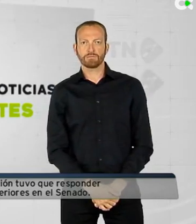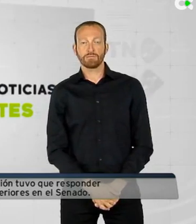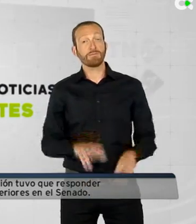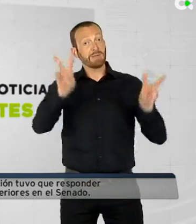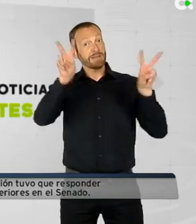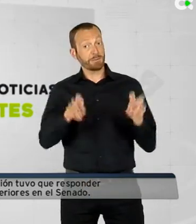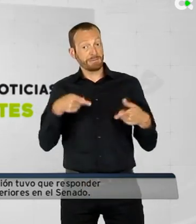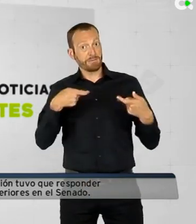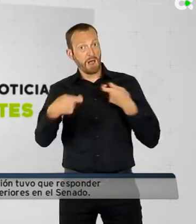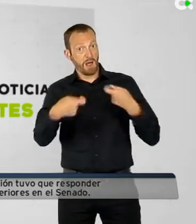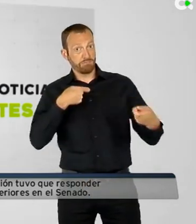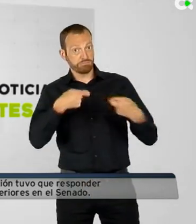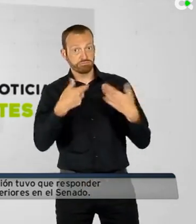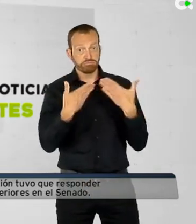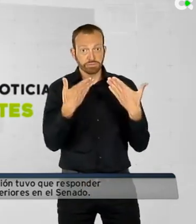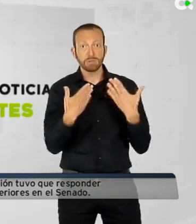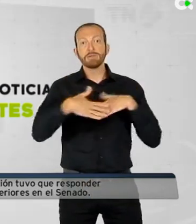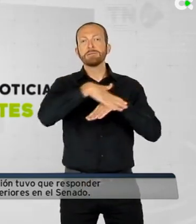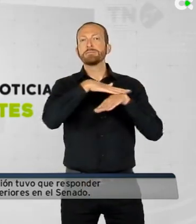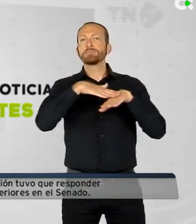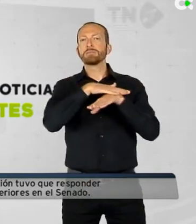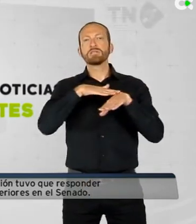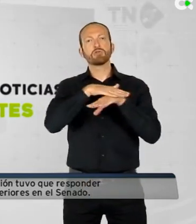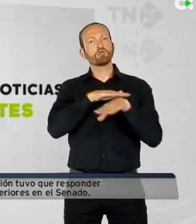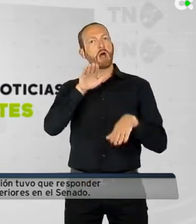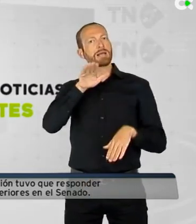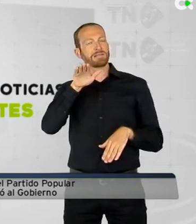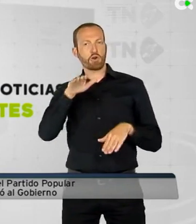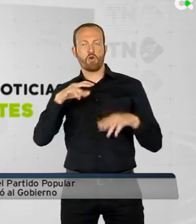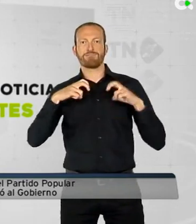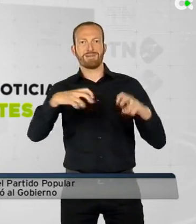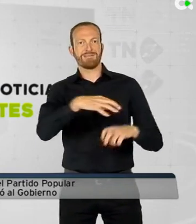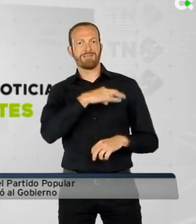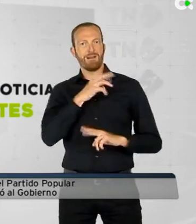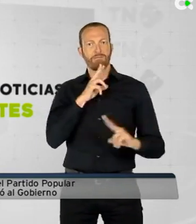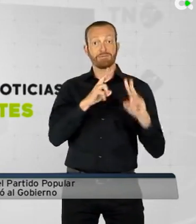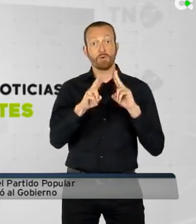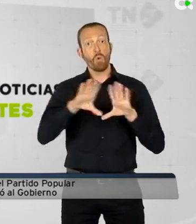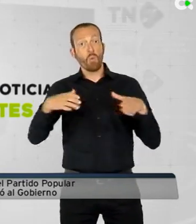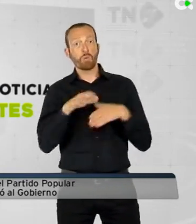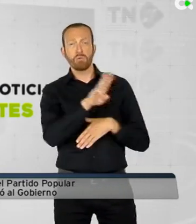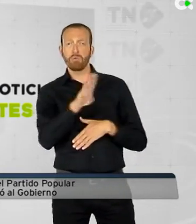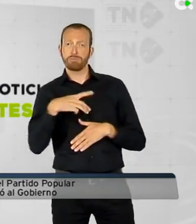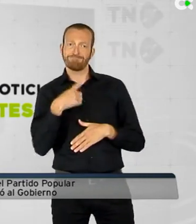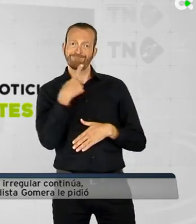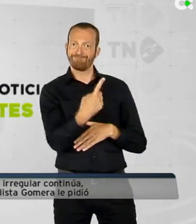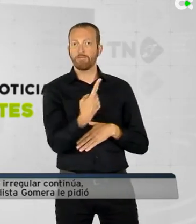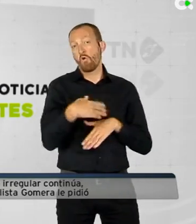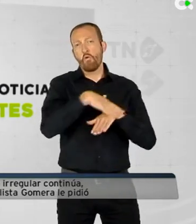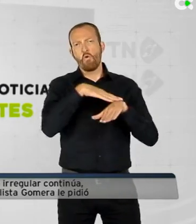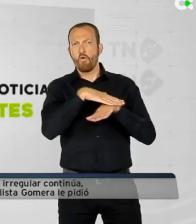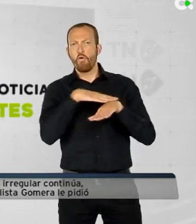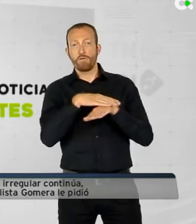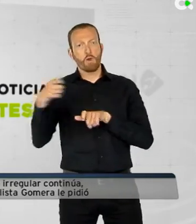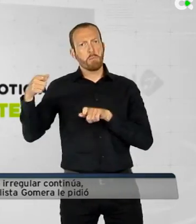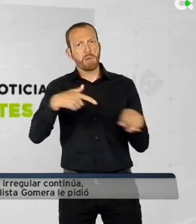Sobre esta negociación tuvo que responder el ministro de Exteriores en el Senado, mientras que el Partido Popular reprochó al Gobierno que la